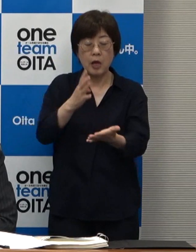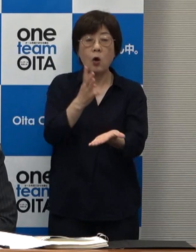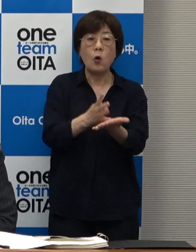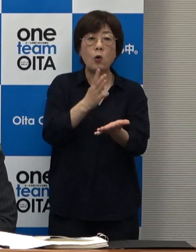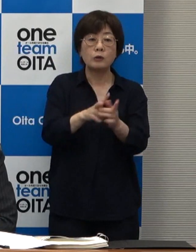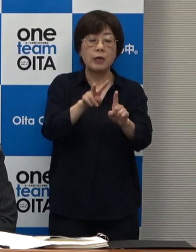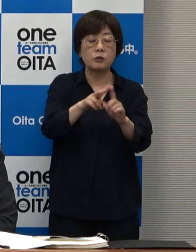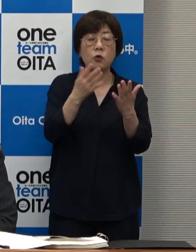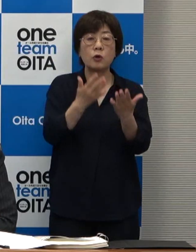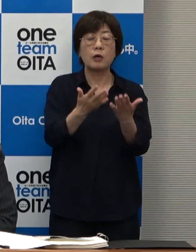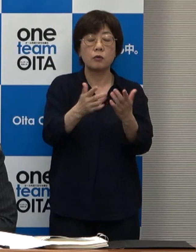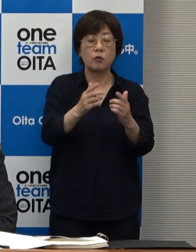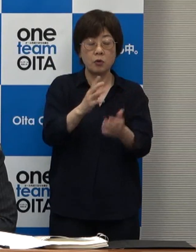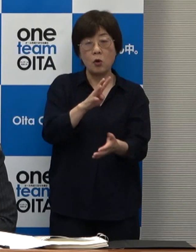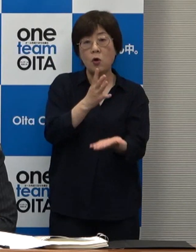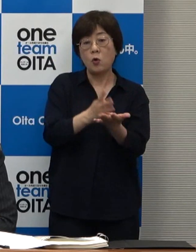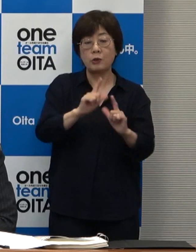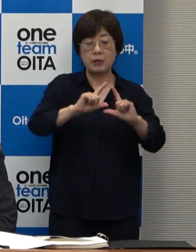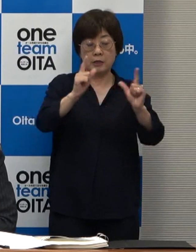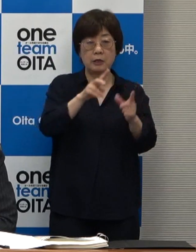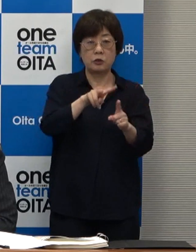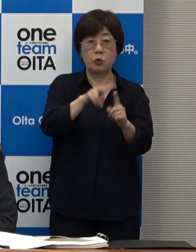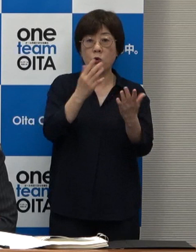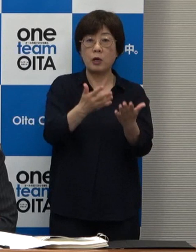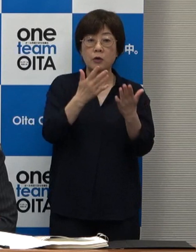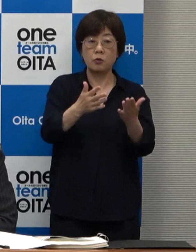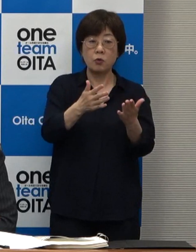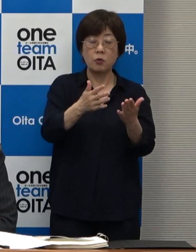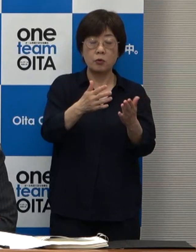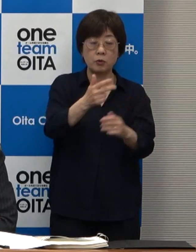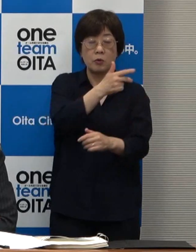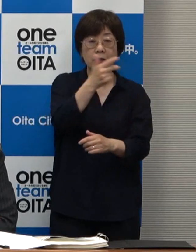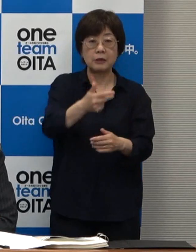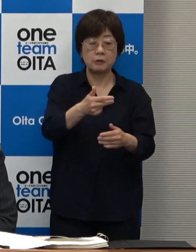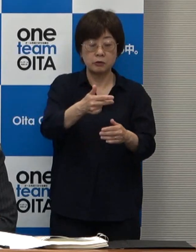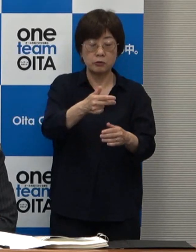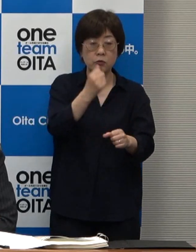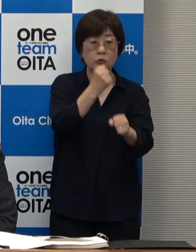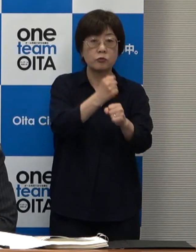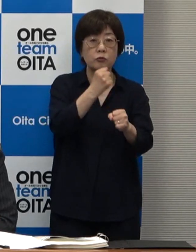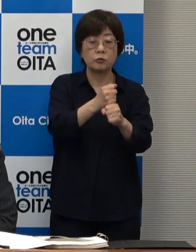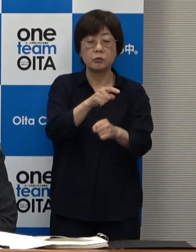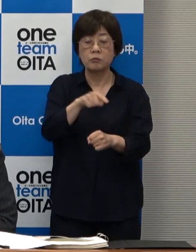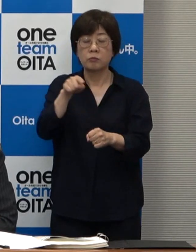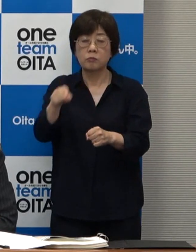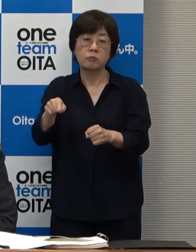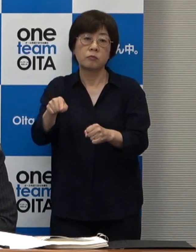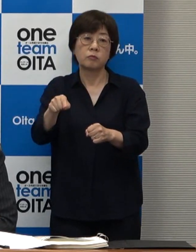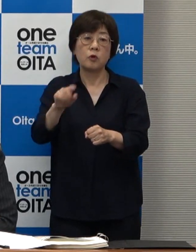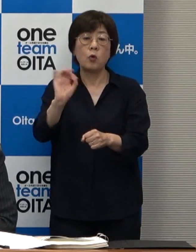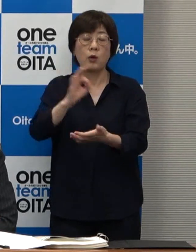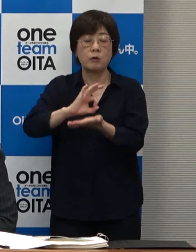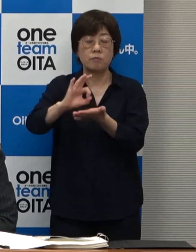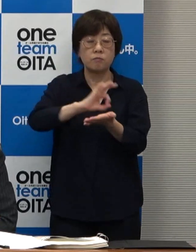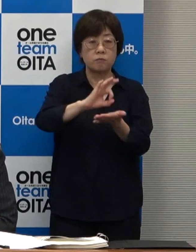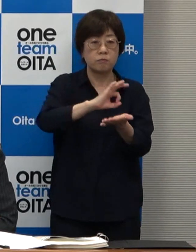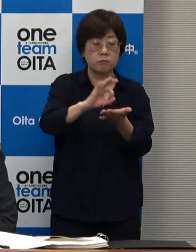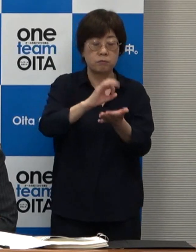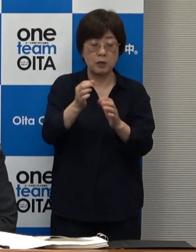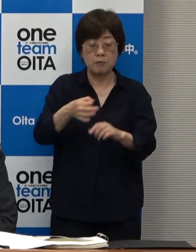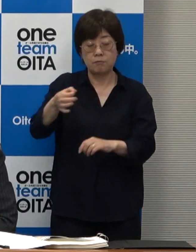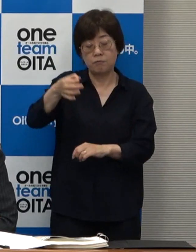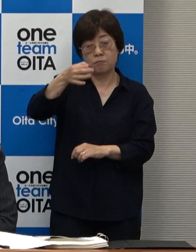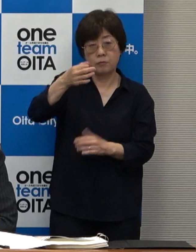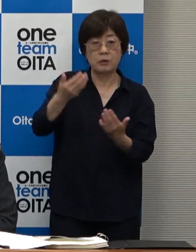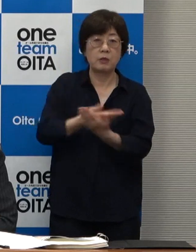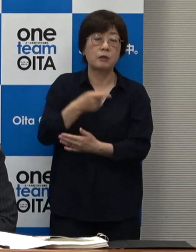施設整備事業など大規模施設の建設時期が重なったことが主な要因です。 昨年の